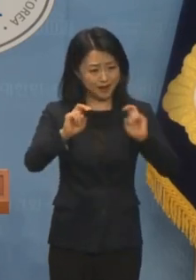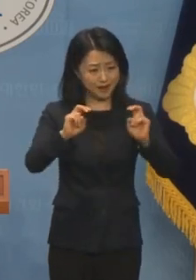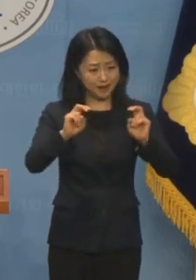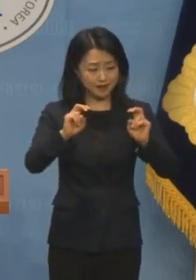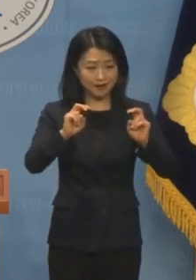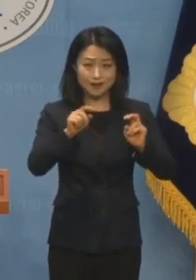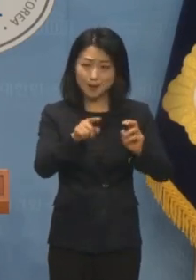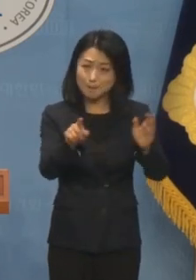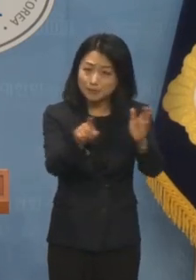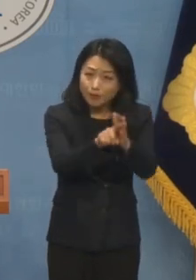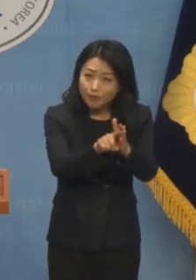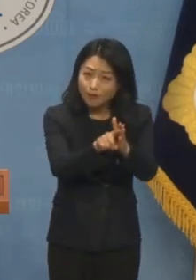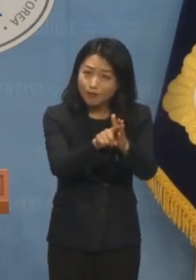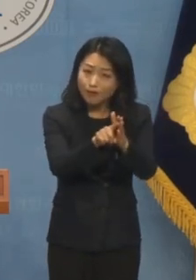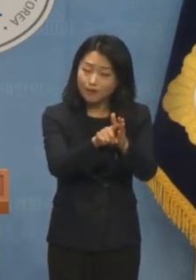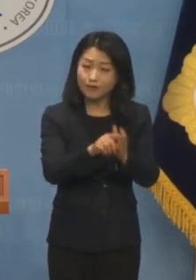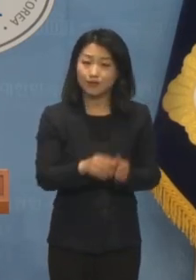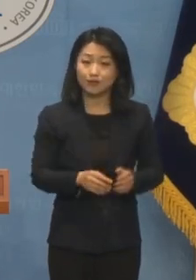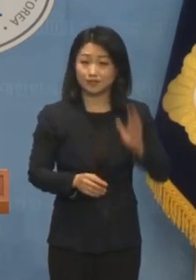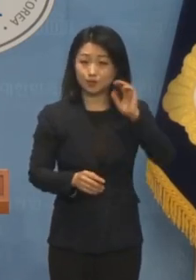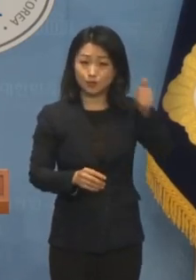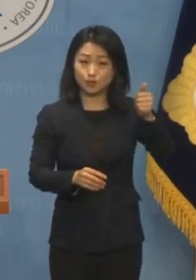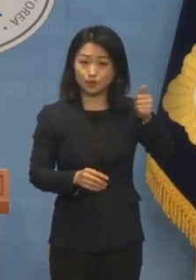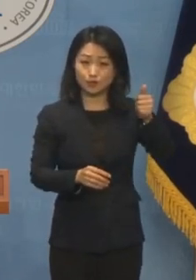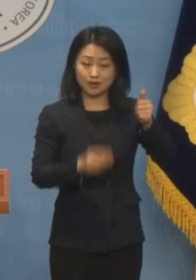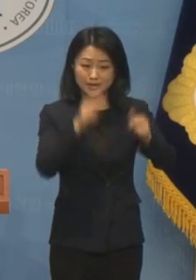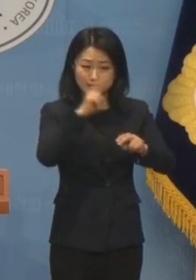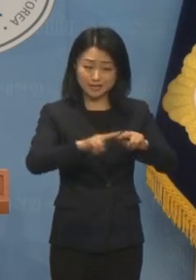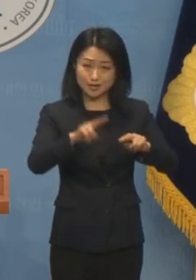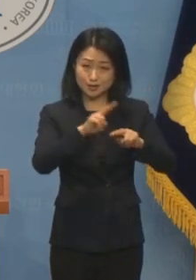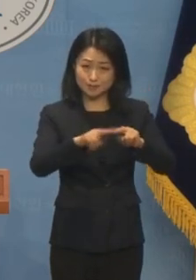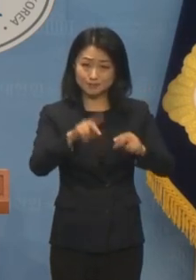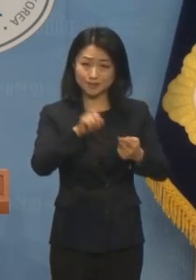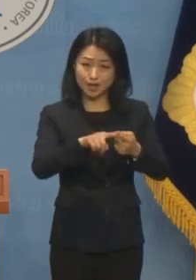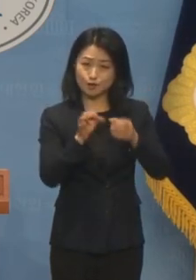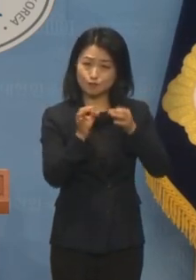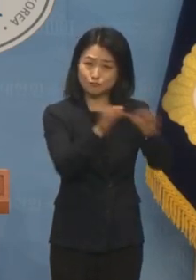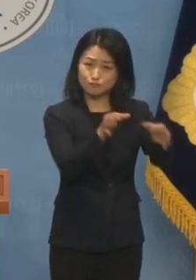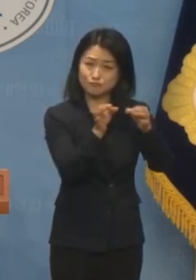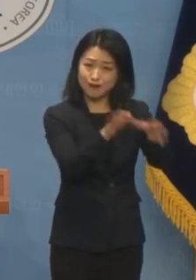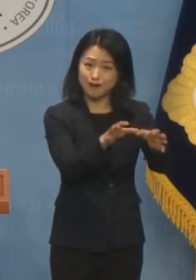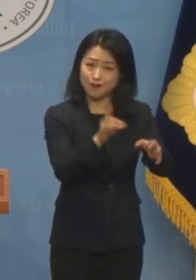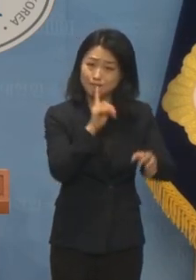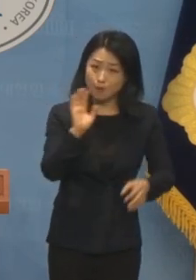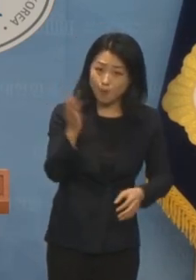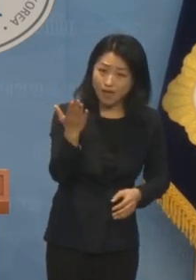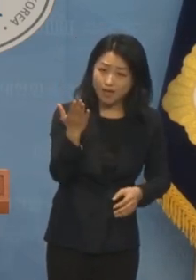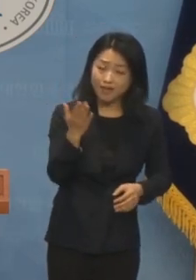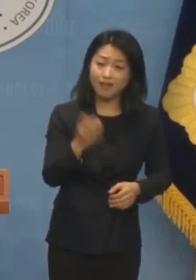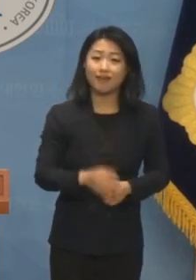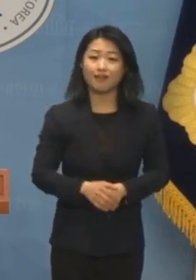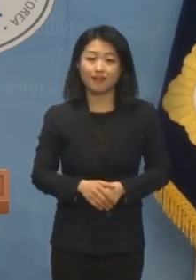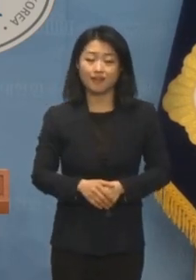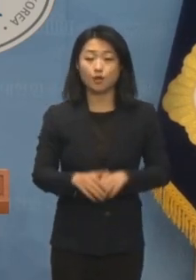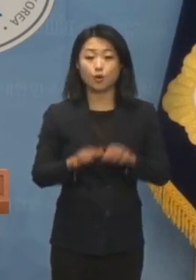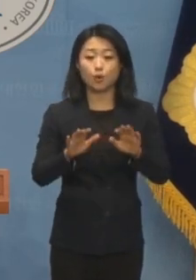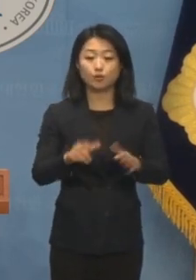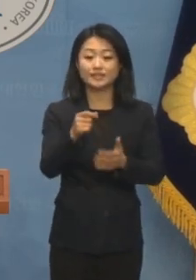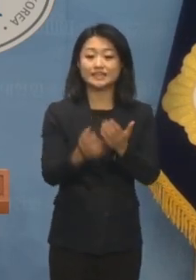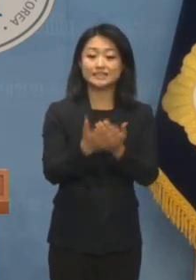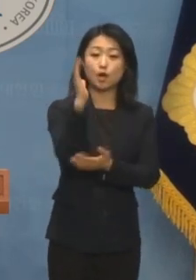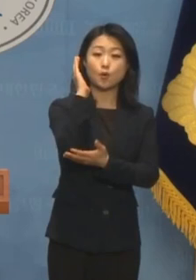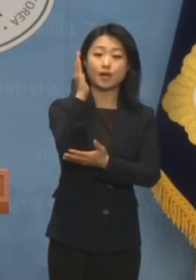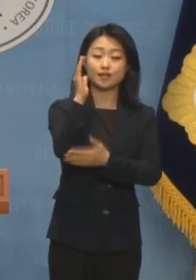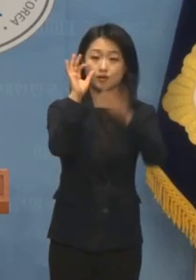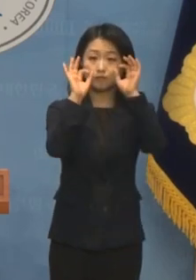수천억 혈세 투입한다는 대통령 국정이 구멍 가게입니다 오늘 기자 의견에서